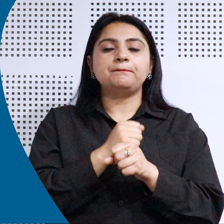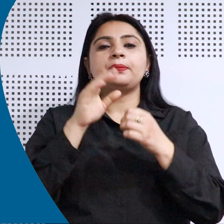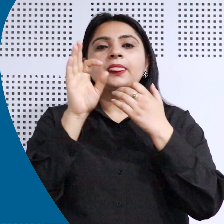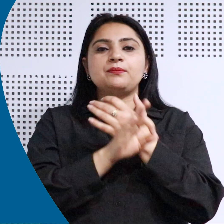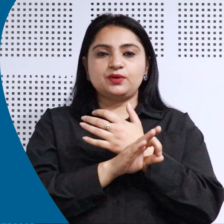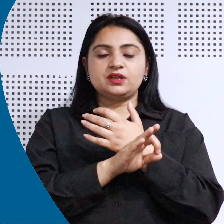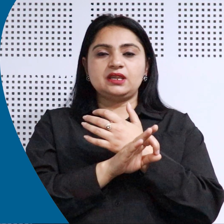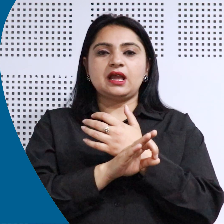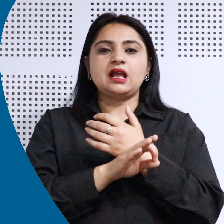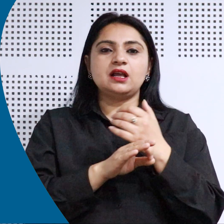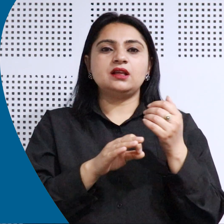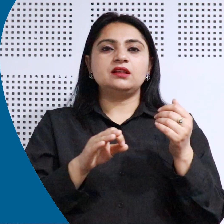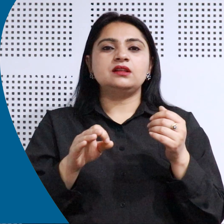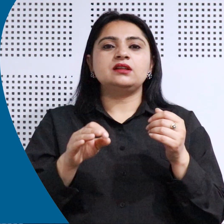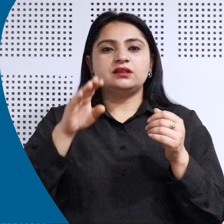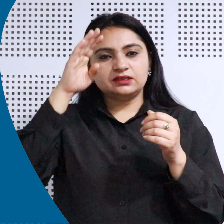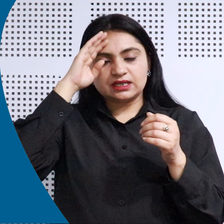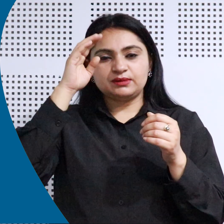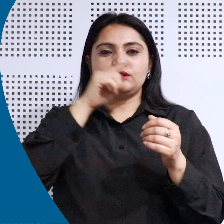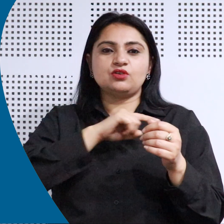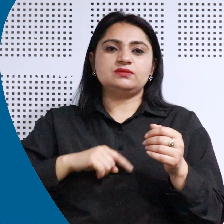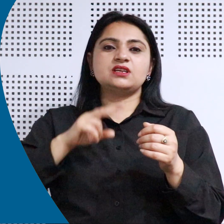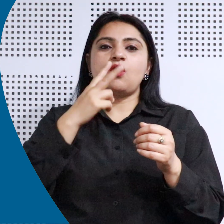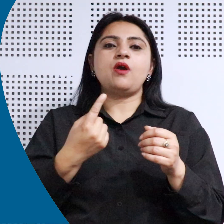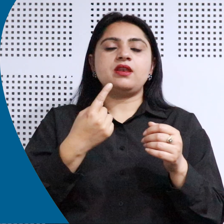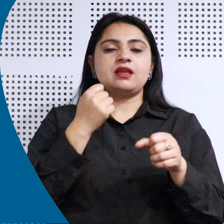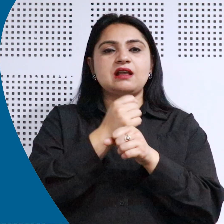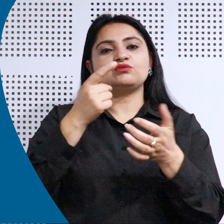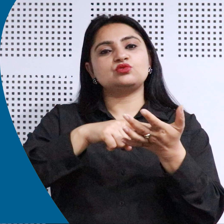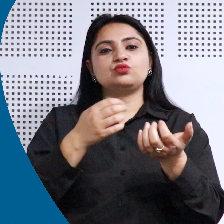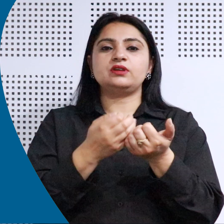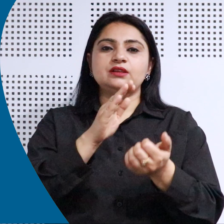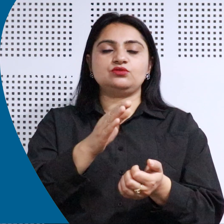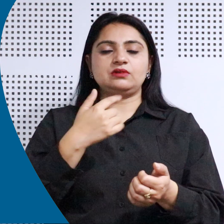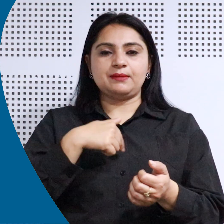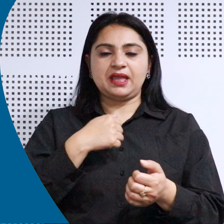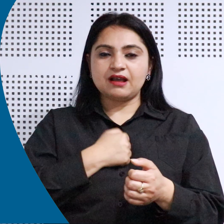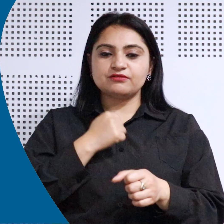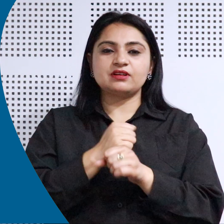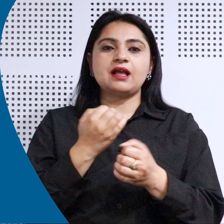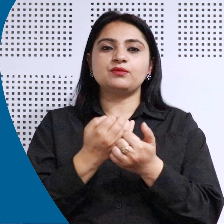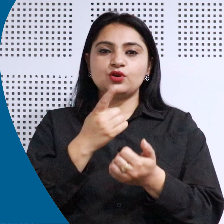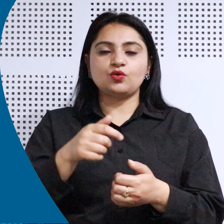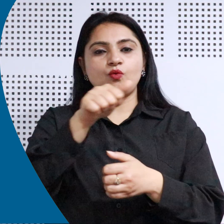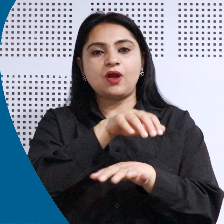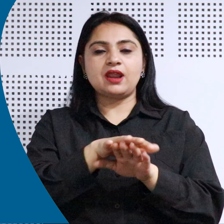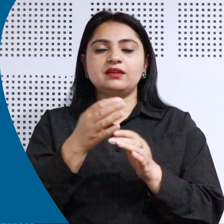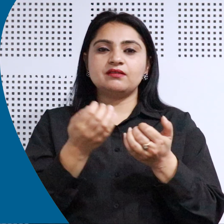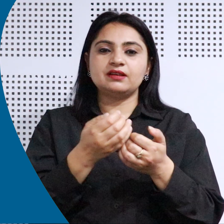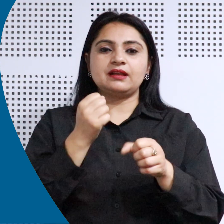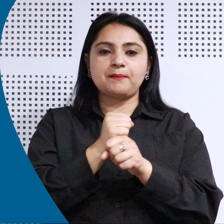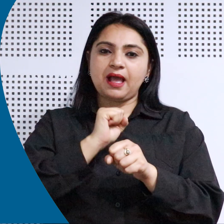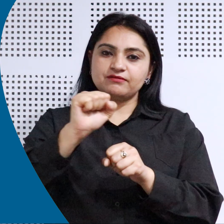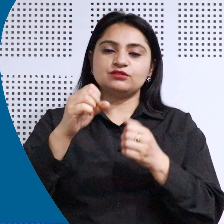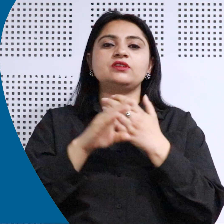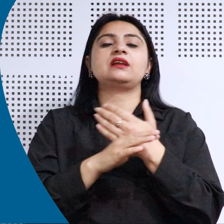सकेको सुरुवात त गरेँ नि, कि गरिनँ? तपाईँ बुझ्नुहोस्, हामीले हाम्रो काम, हाम्रो ड्युटी गर्छौँ। उहाँहरूले गर्ने ड्युटी आफ्नो तरिकाले आफूले गर्नुपर्छ,